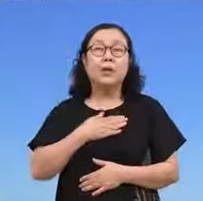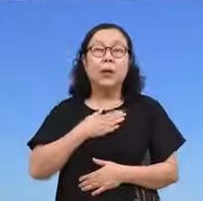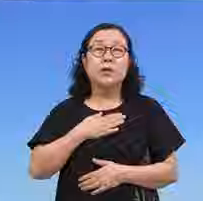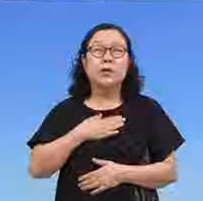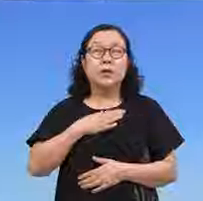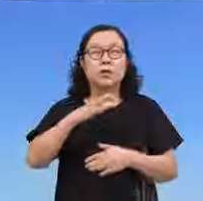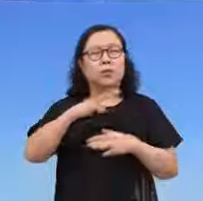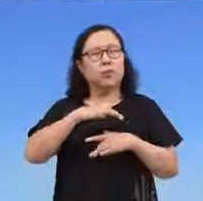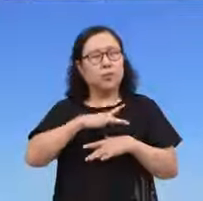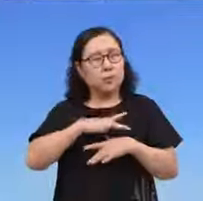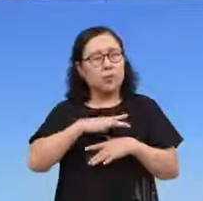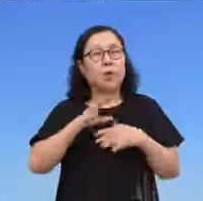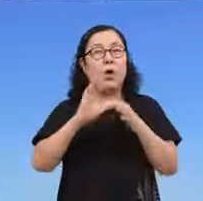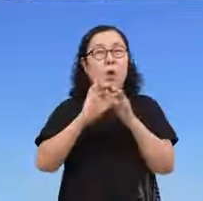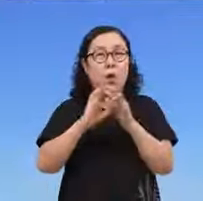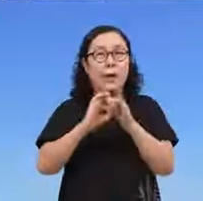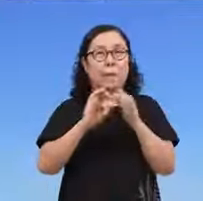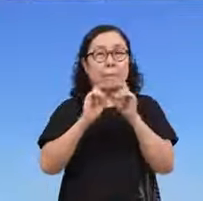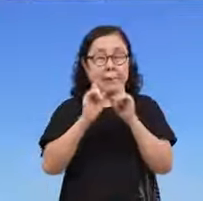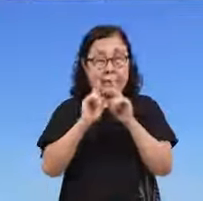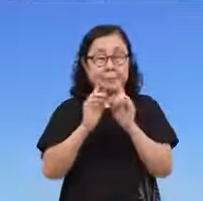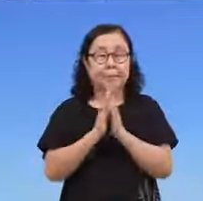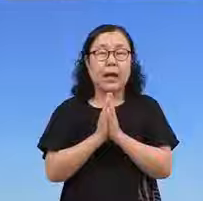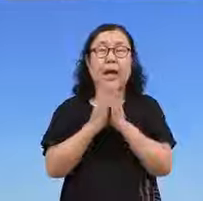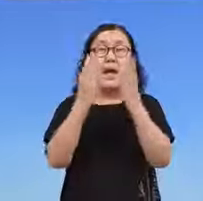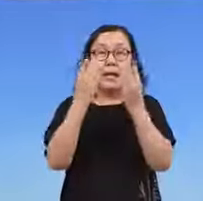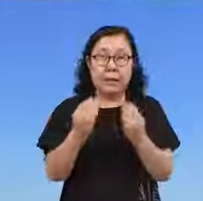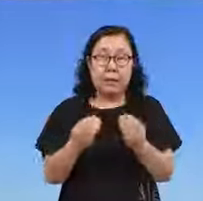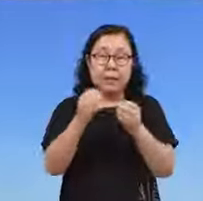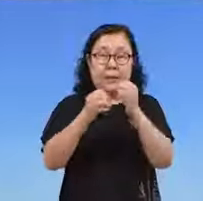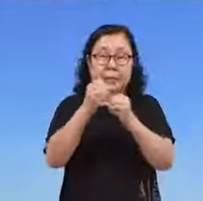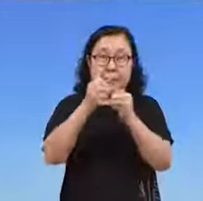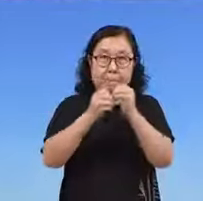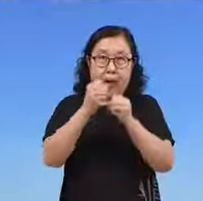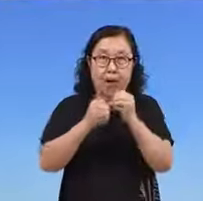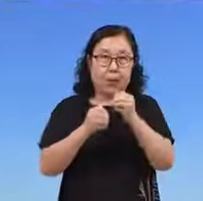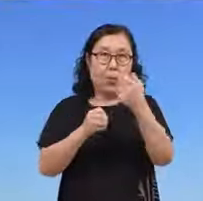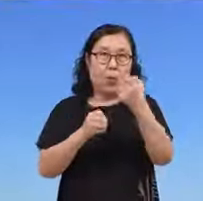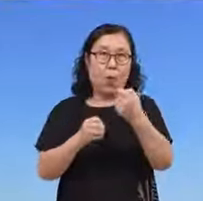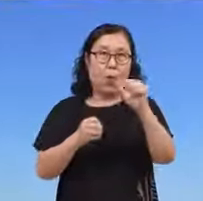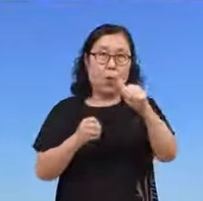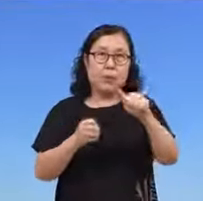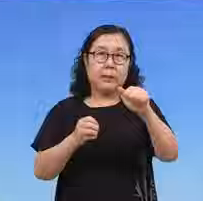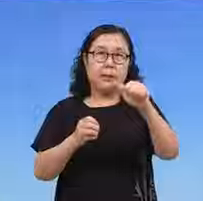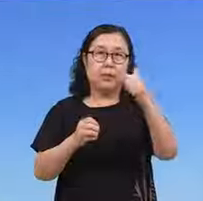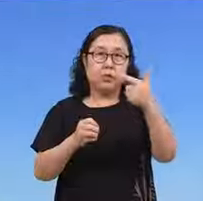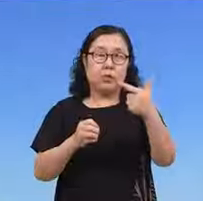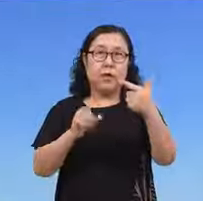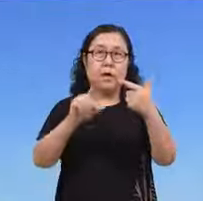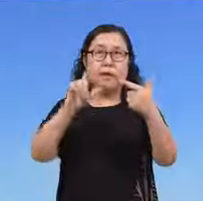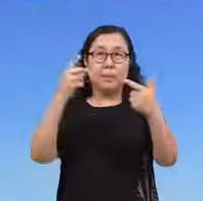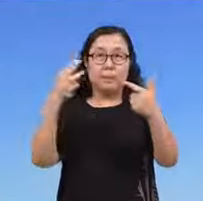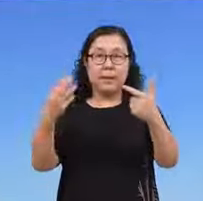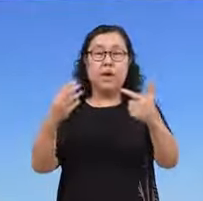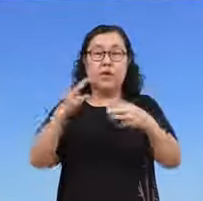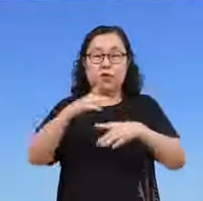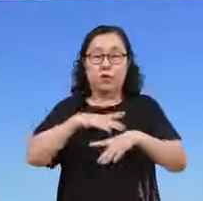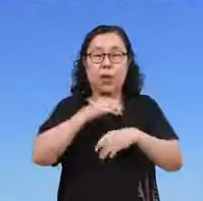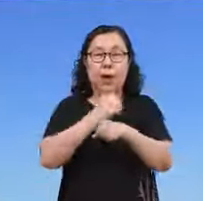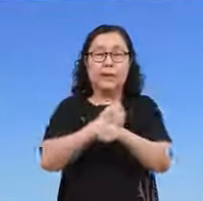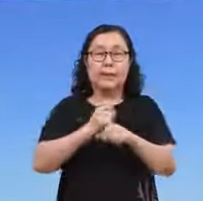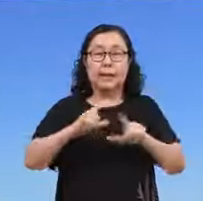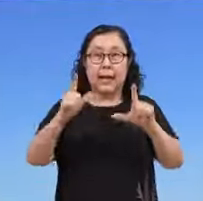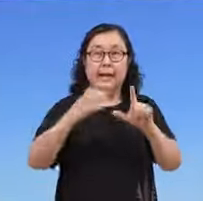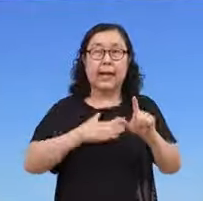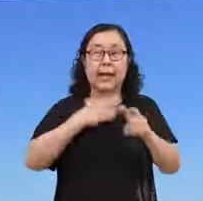요즘에 저는 이 두려움과 관계된 말씀들, 예를 들면 시편 56편 3절, 두려워하는 날에 내가